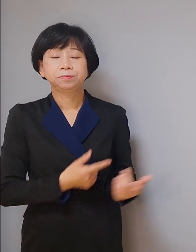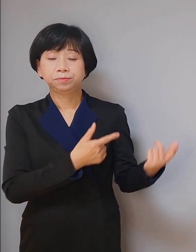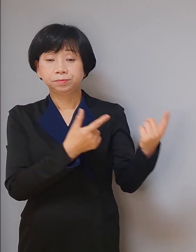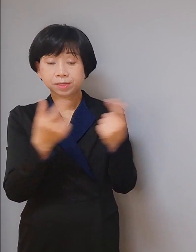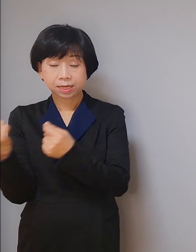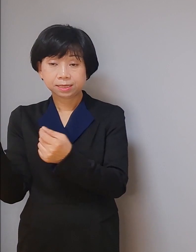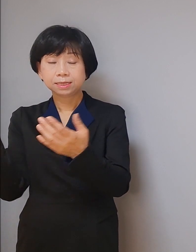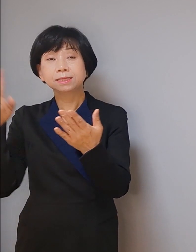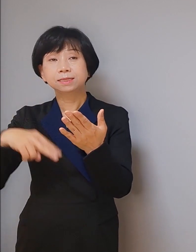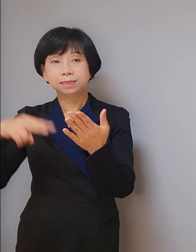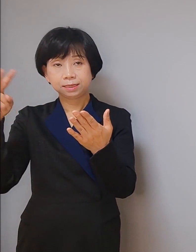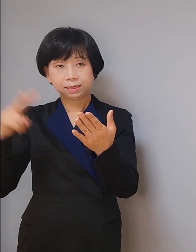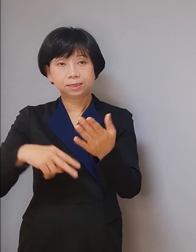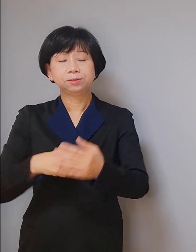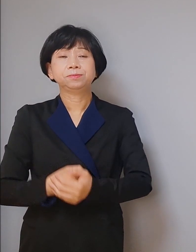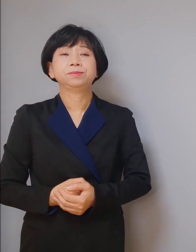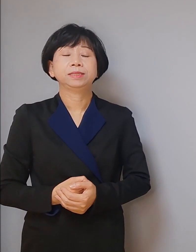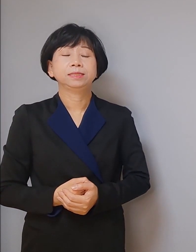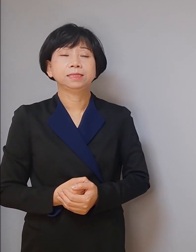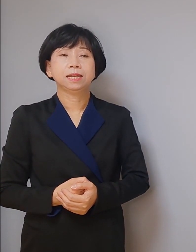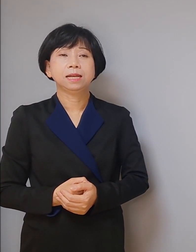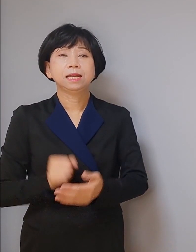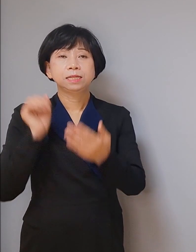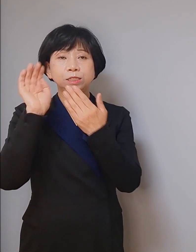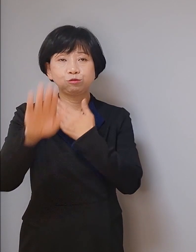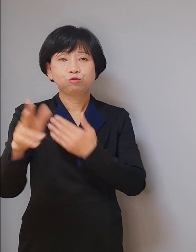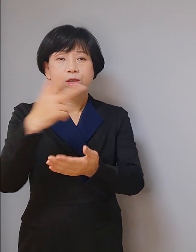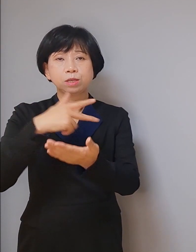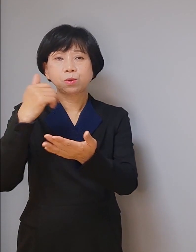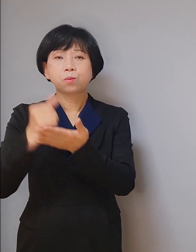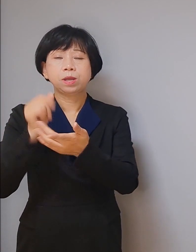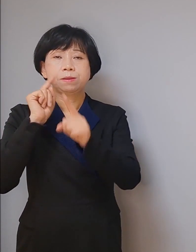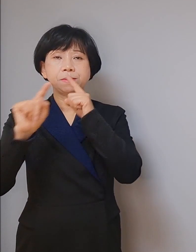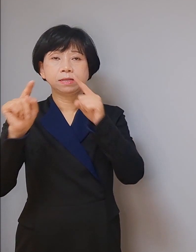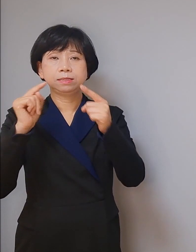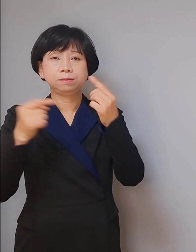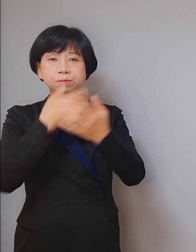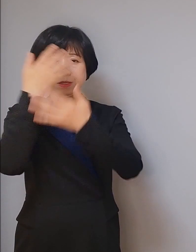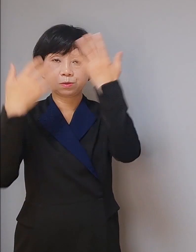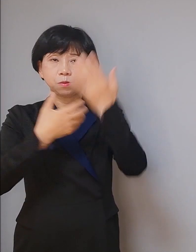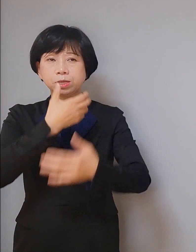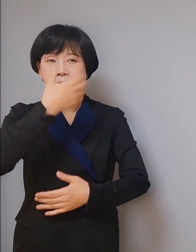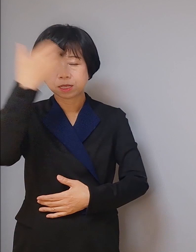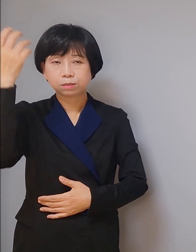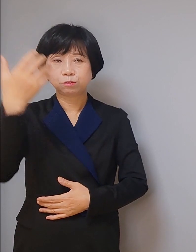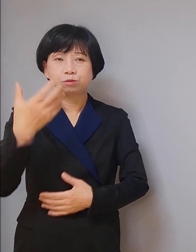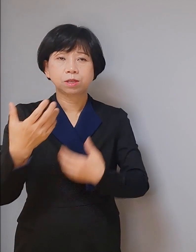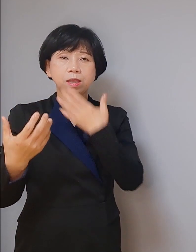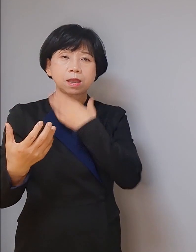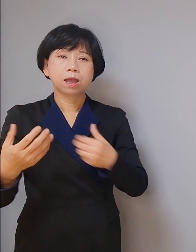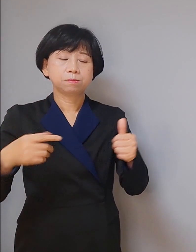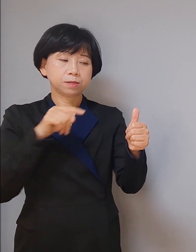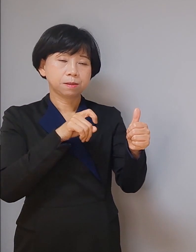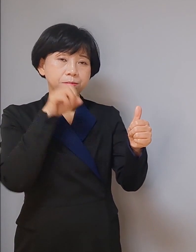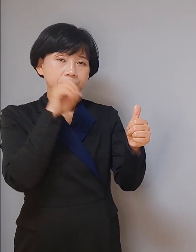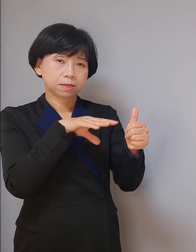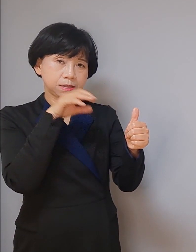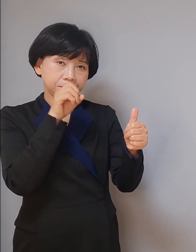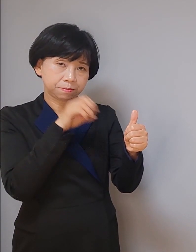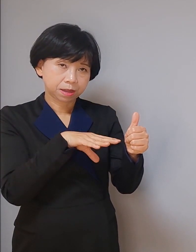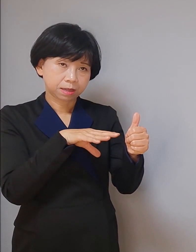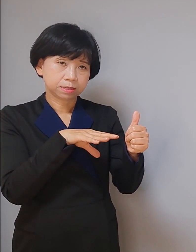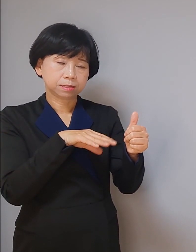같이 읽어보도록 하겠습니다. 이후에 여호와의 말씀이 환상 중에 아브라함에게